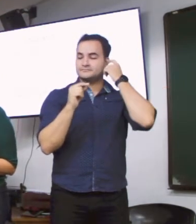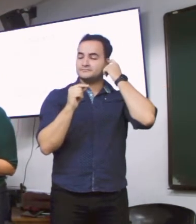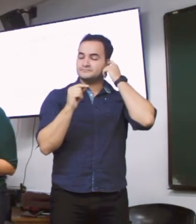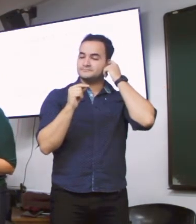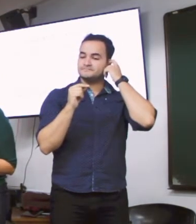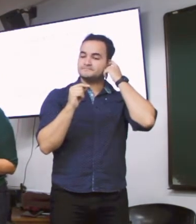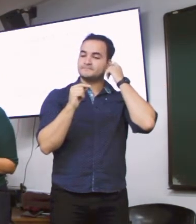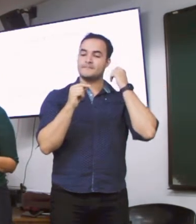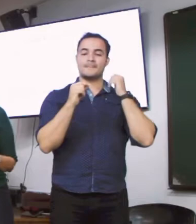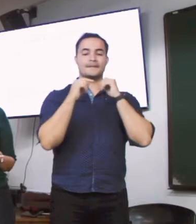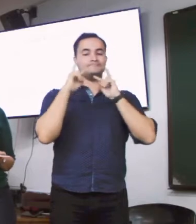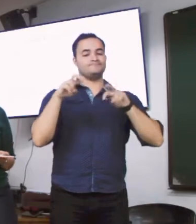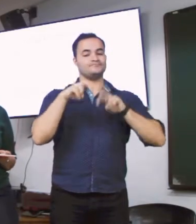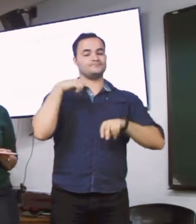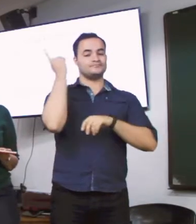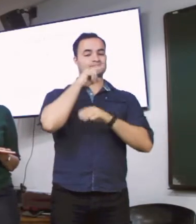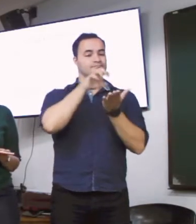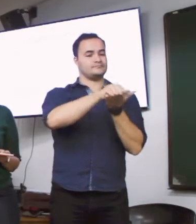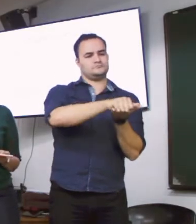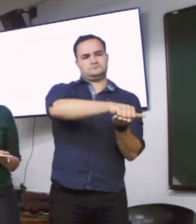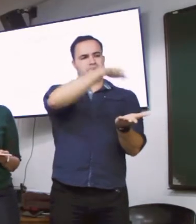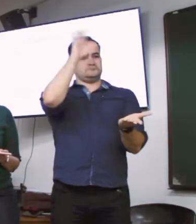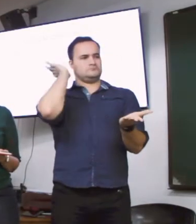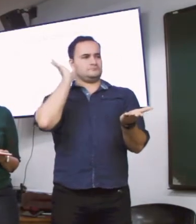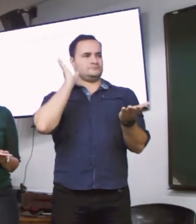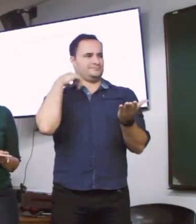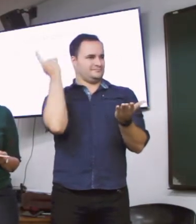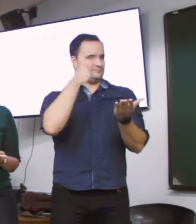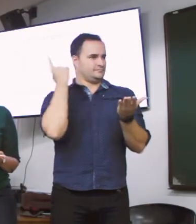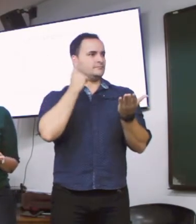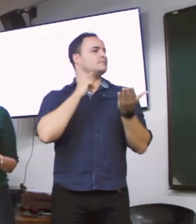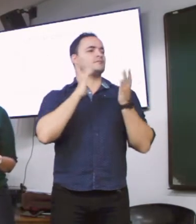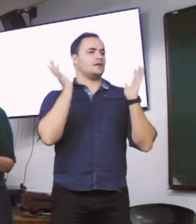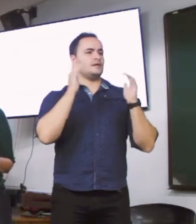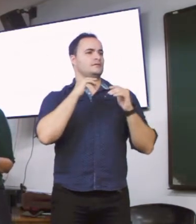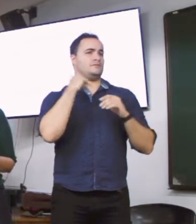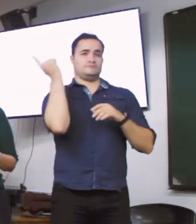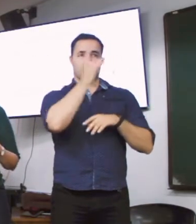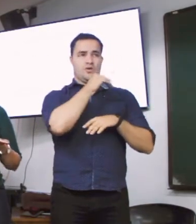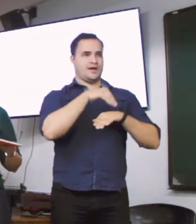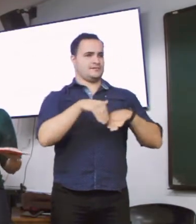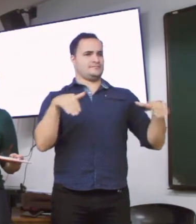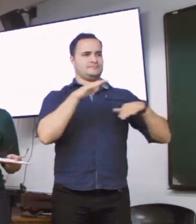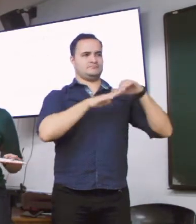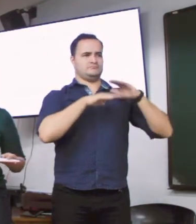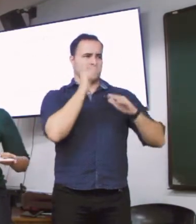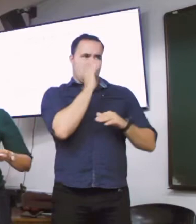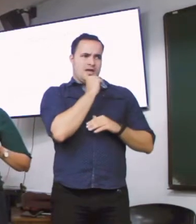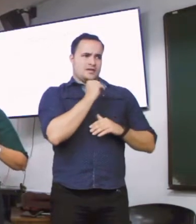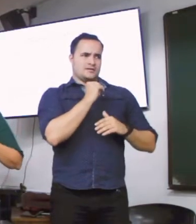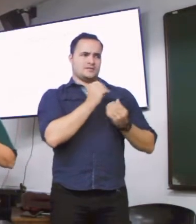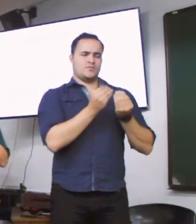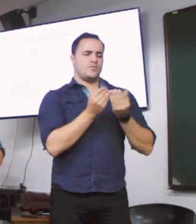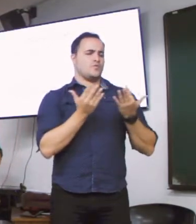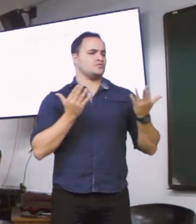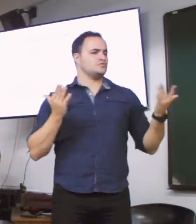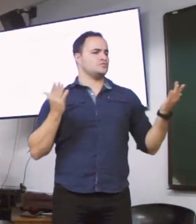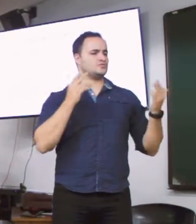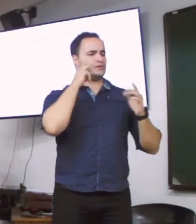coloniales nos dicen: no hay neutralidad, las educaciones son múltiples, hay educaciones